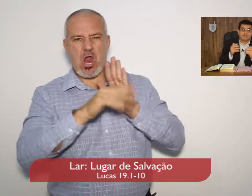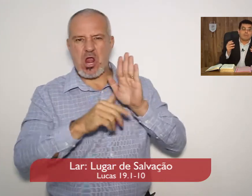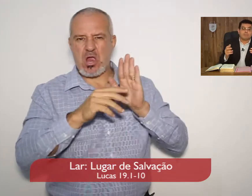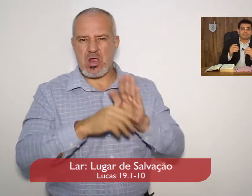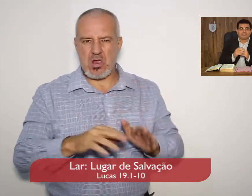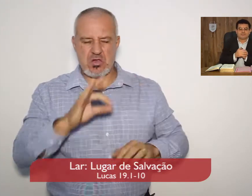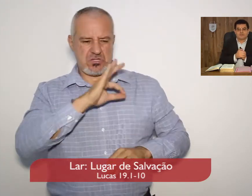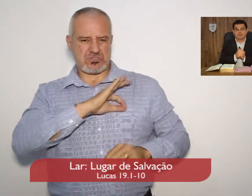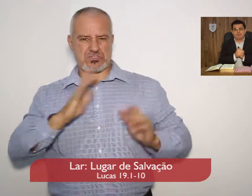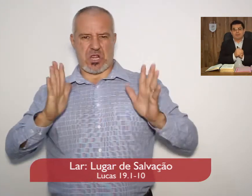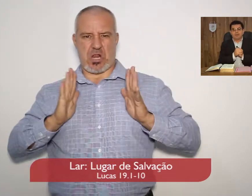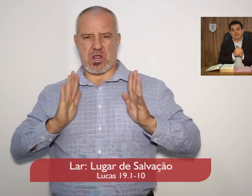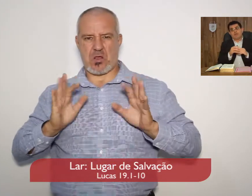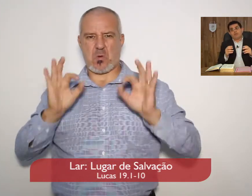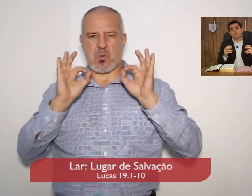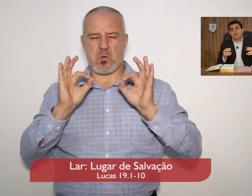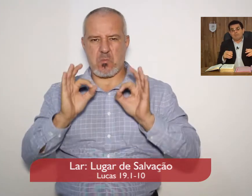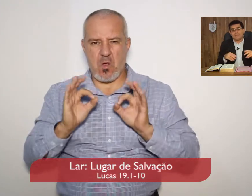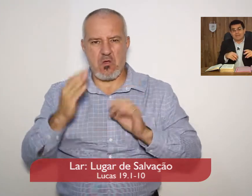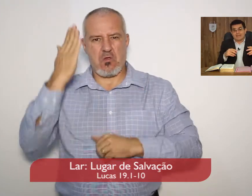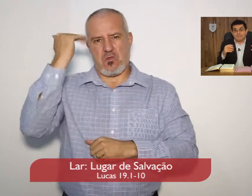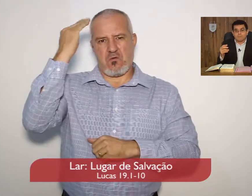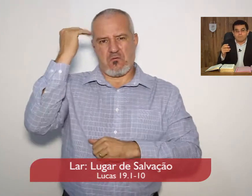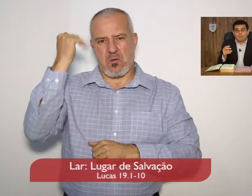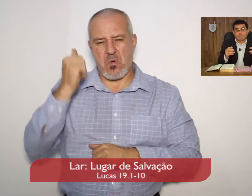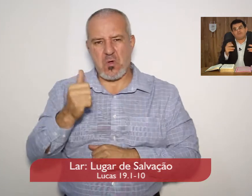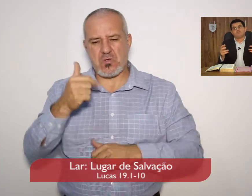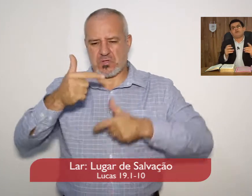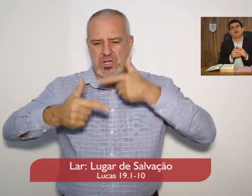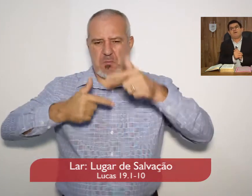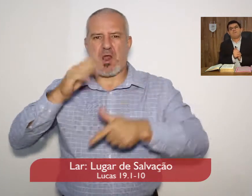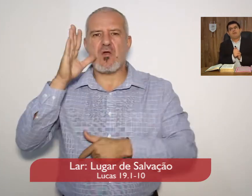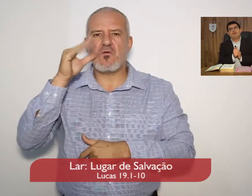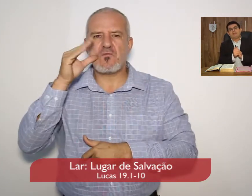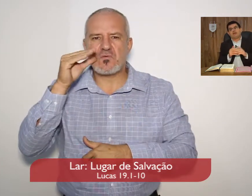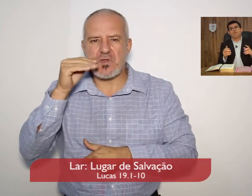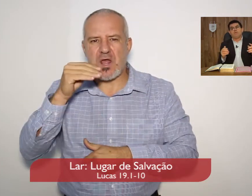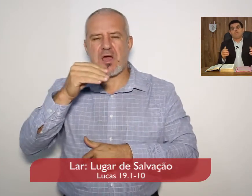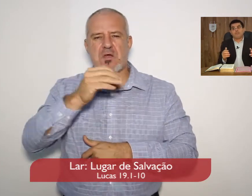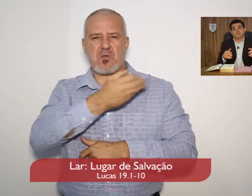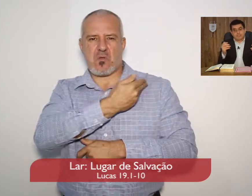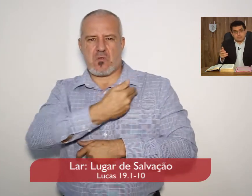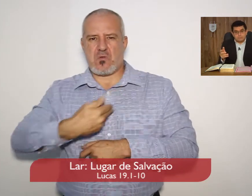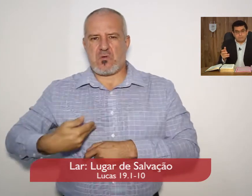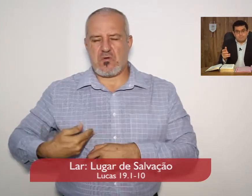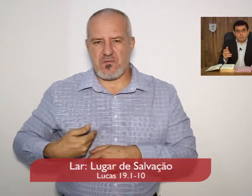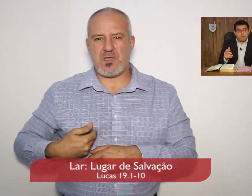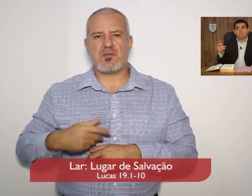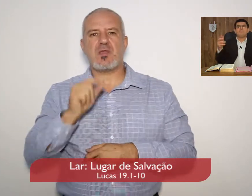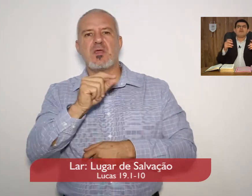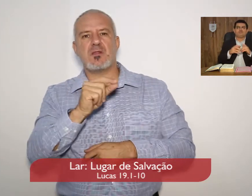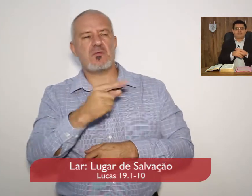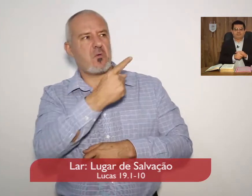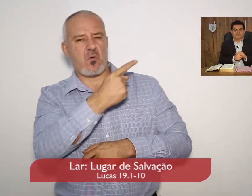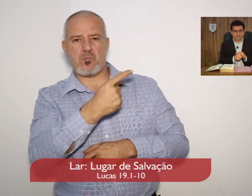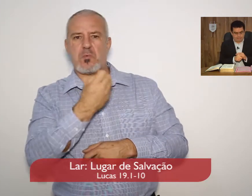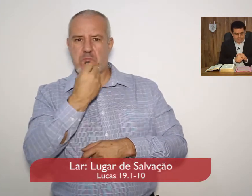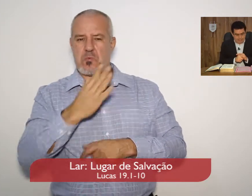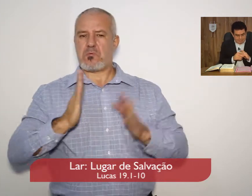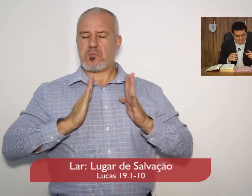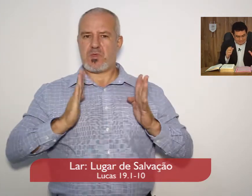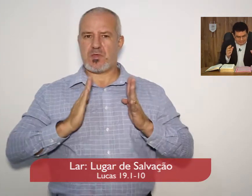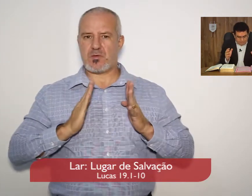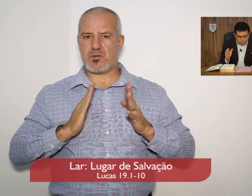salário, ele tinha projeção, ele era um homem que a nível profissional, ele era um homem tido como